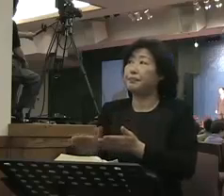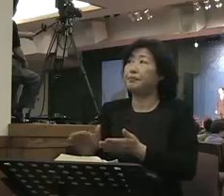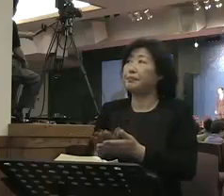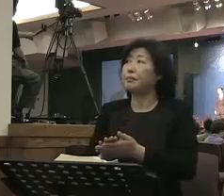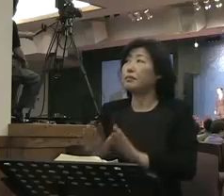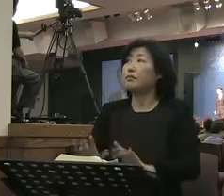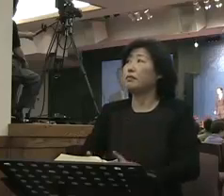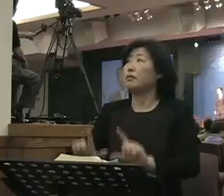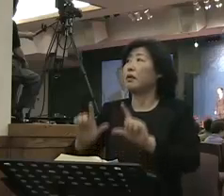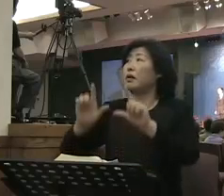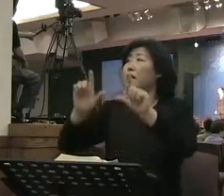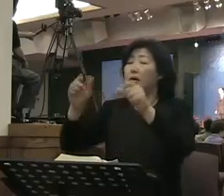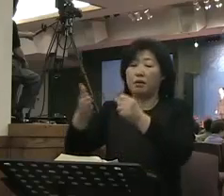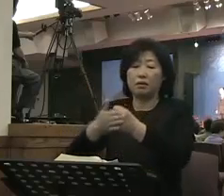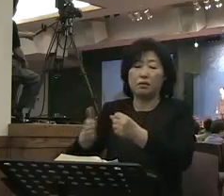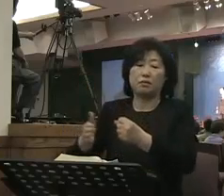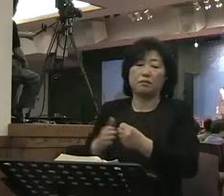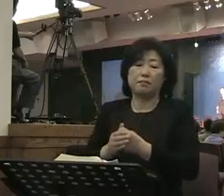오늘날 그래서